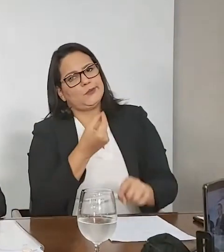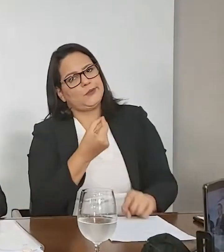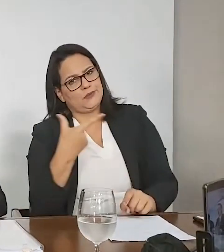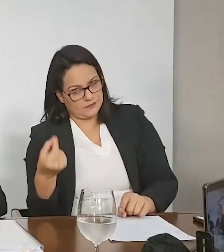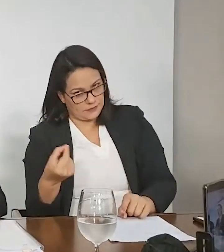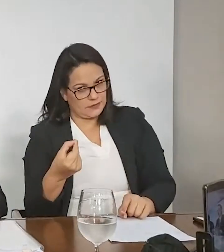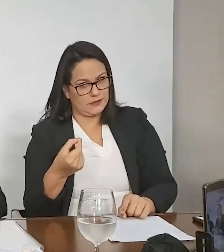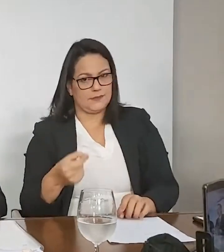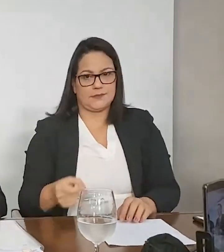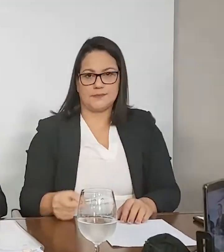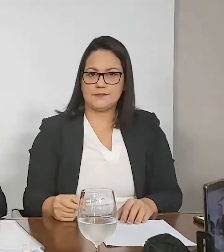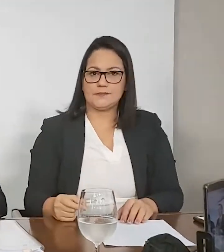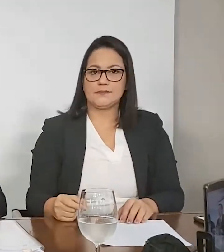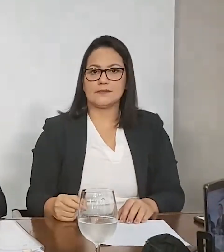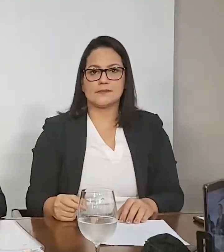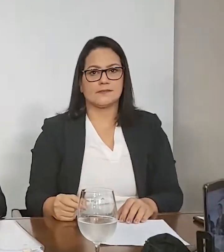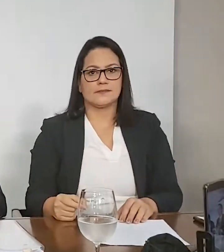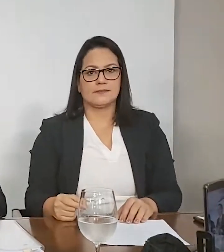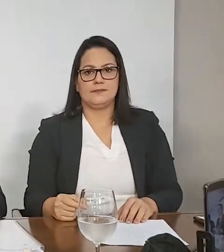Então,